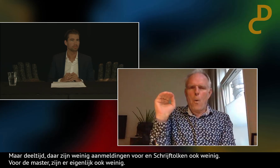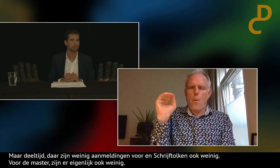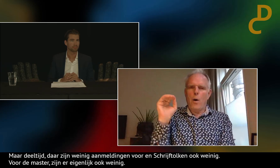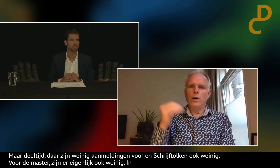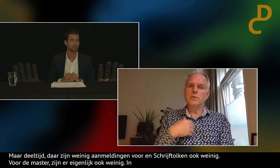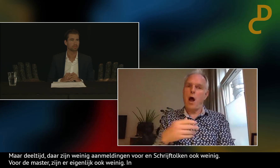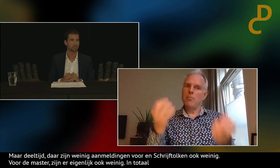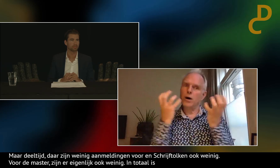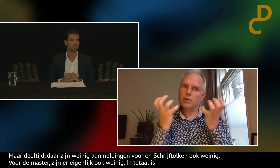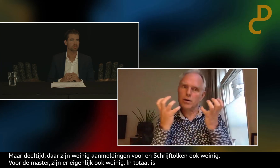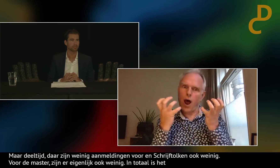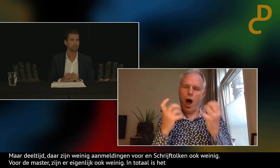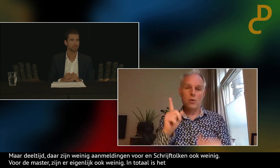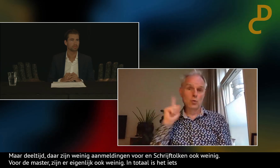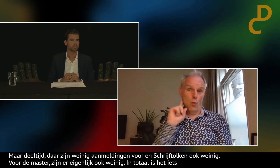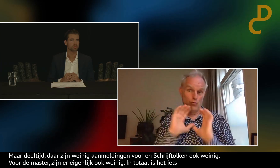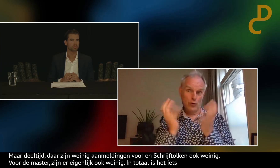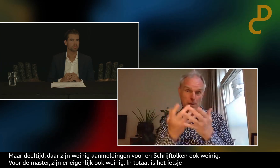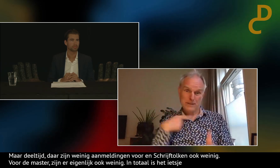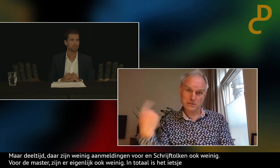het ietsje gestegen. Maar wij